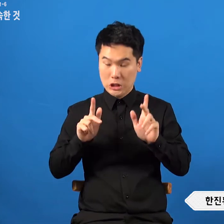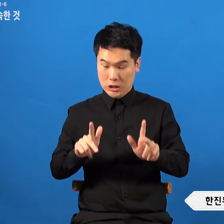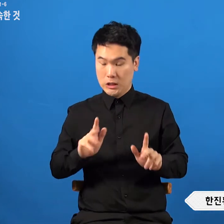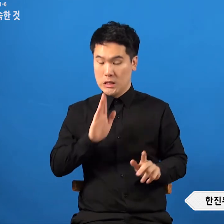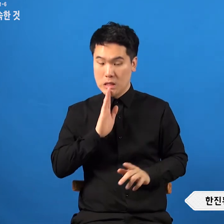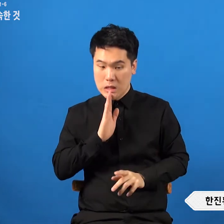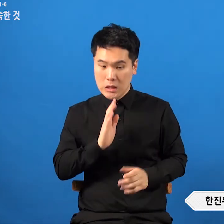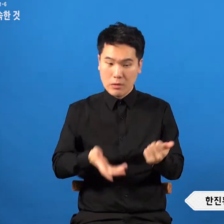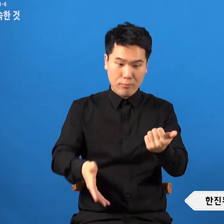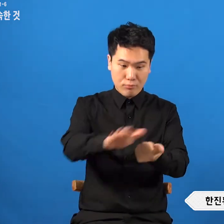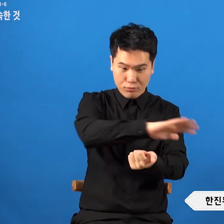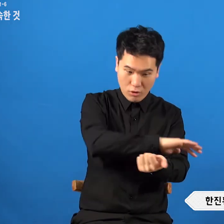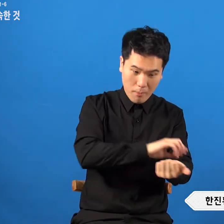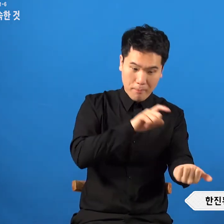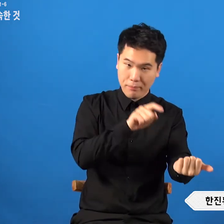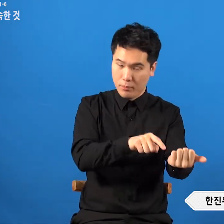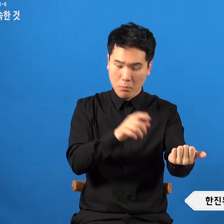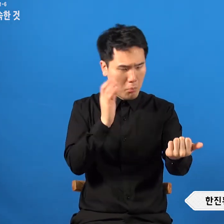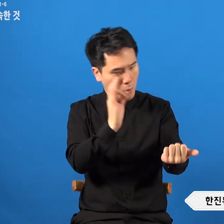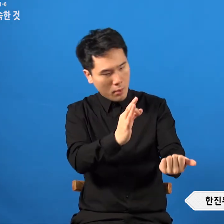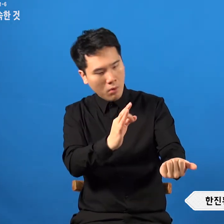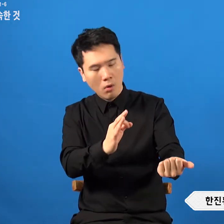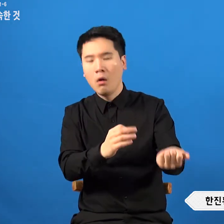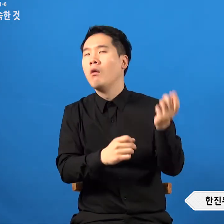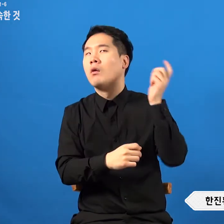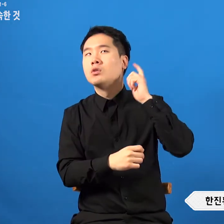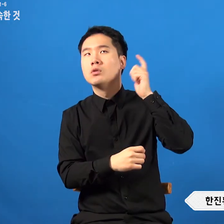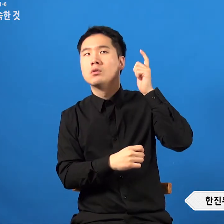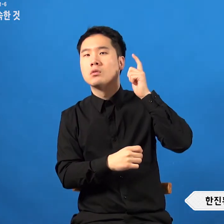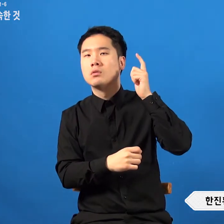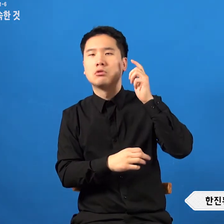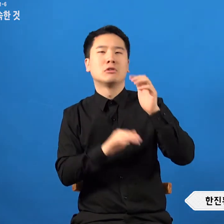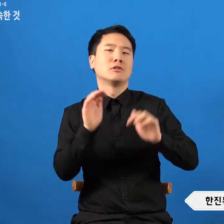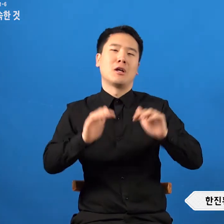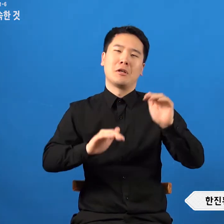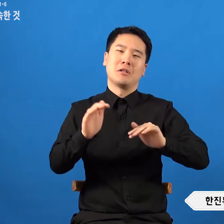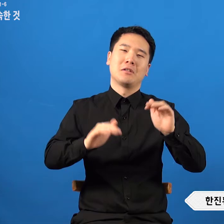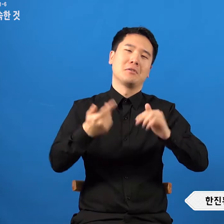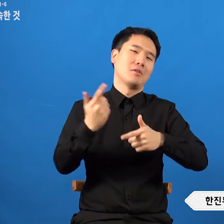듣는 것하고는 그냥 감이 확 다른 거죠.